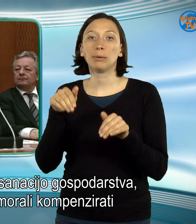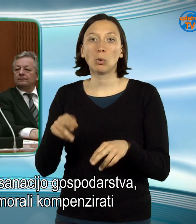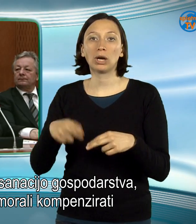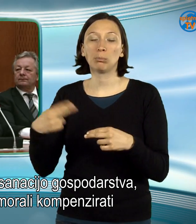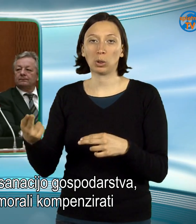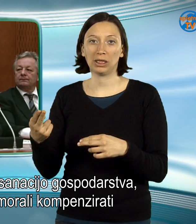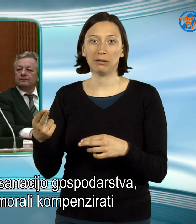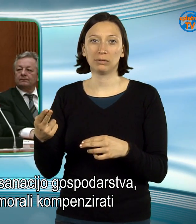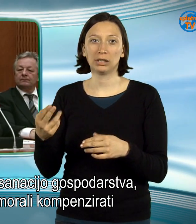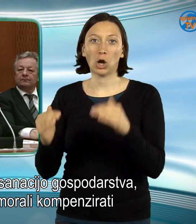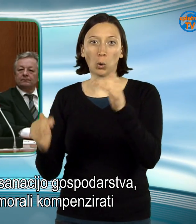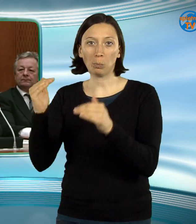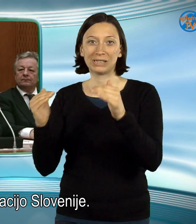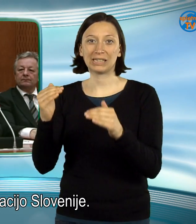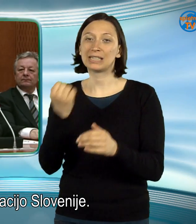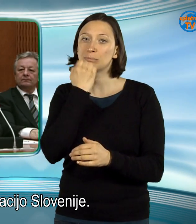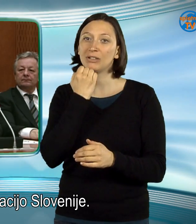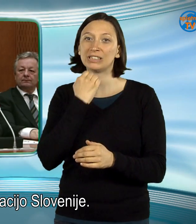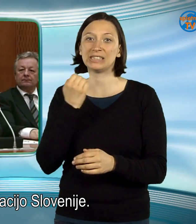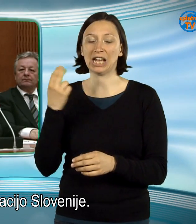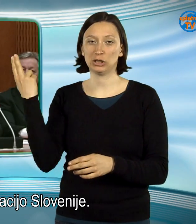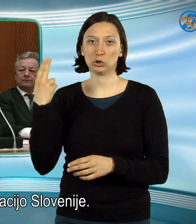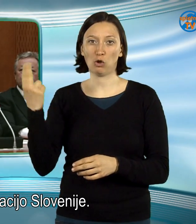tudi kompensirati za privatizacijami v Sloveniji.